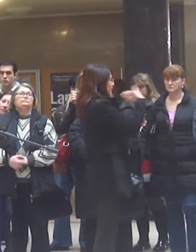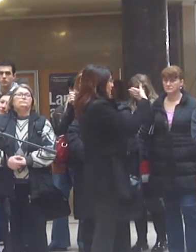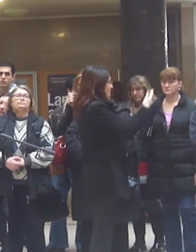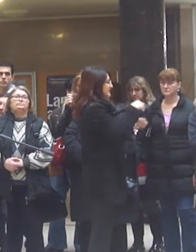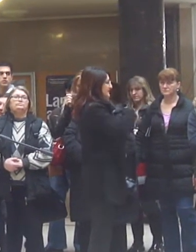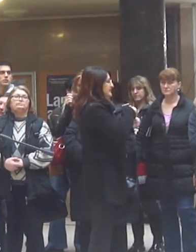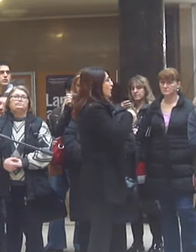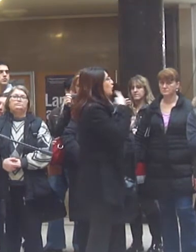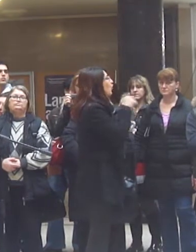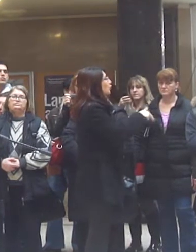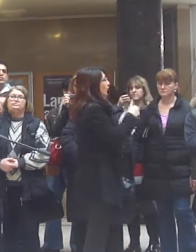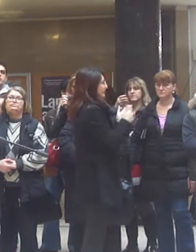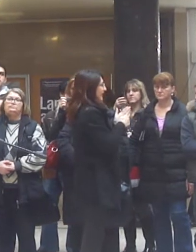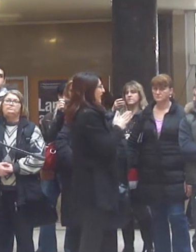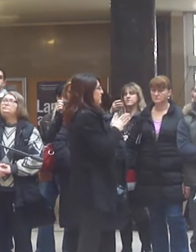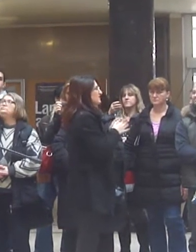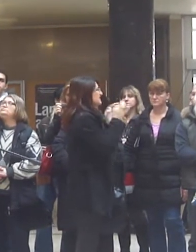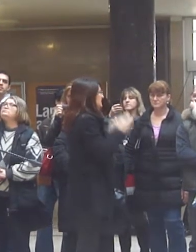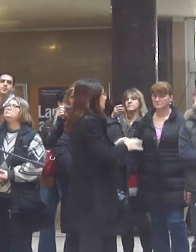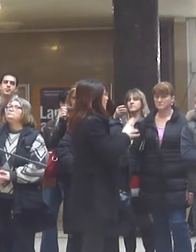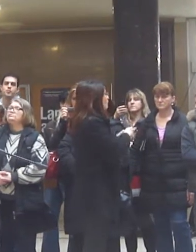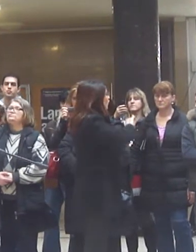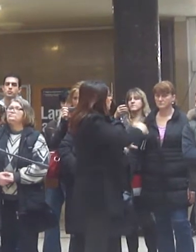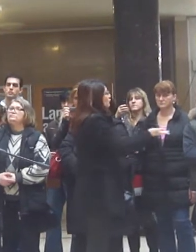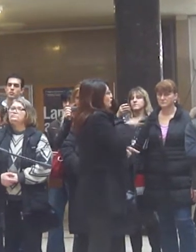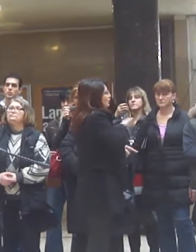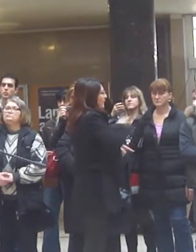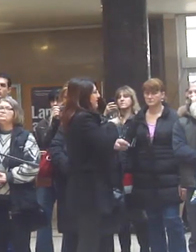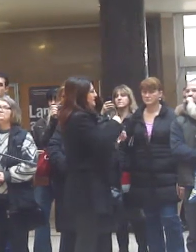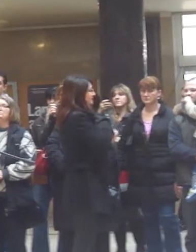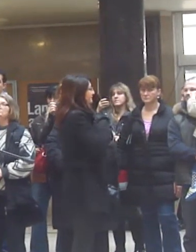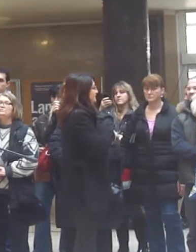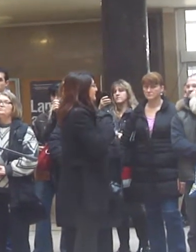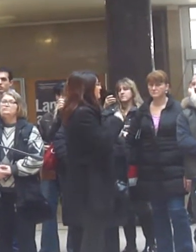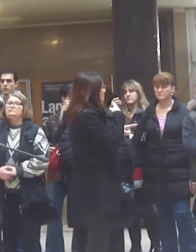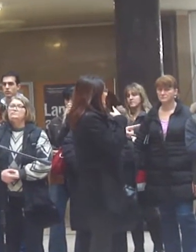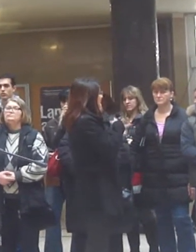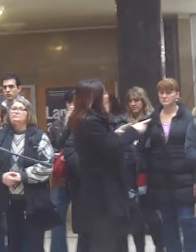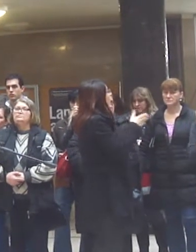potrebi. Budite sigurni. Jer moji bajni